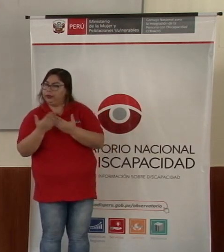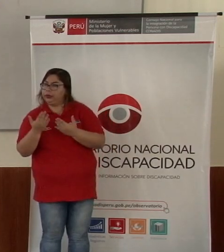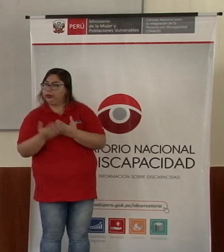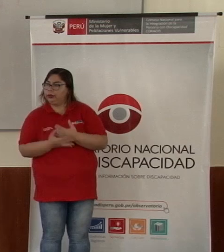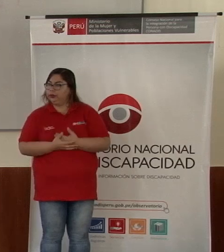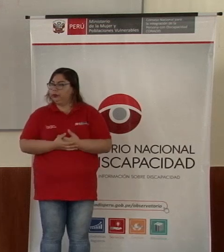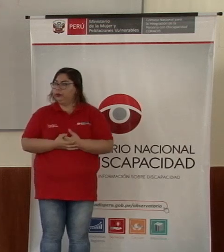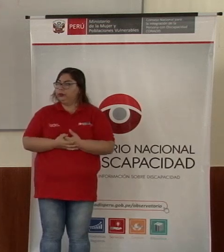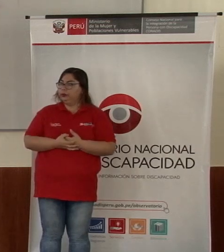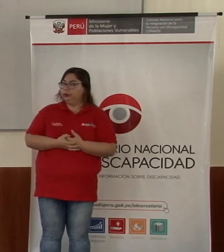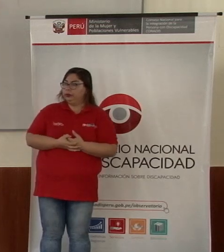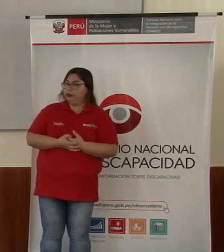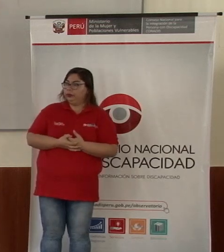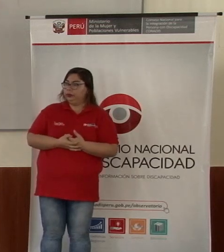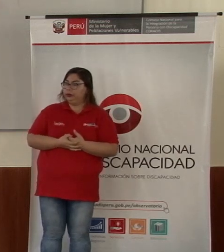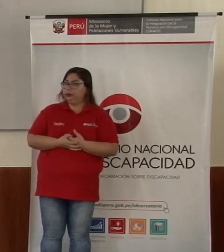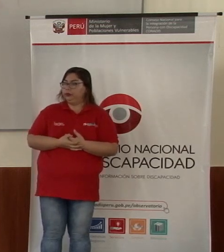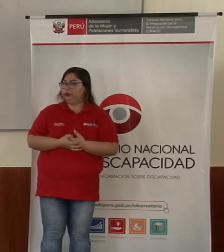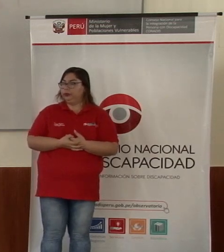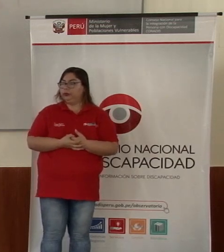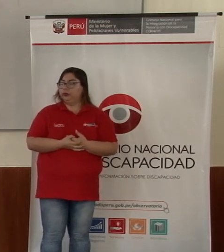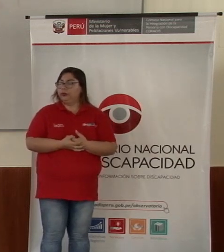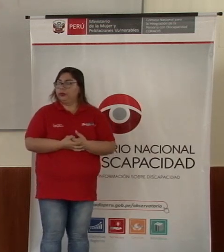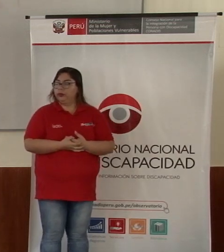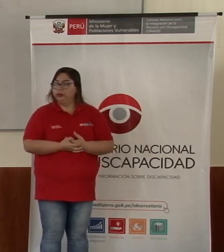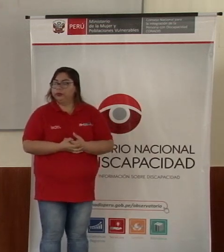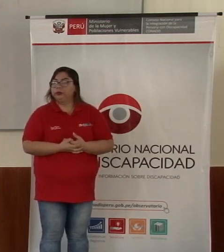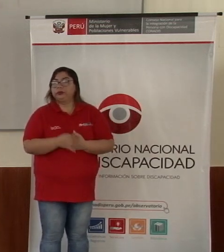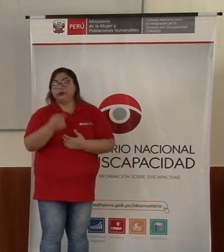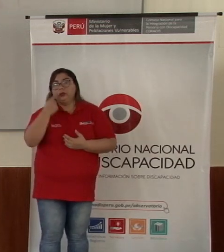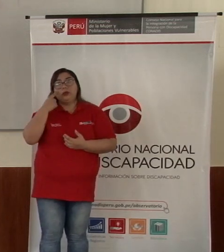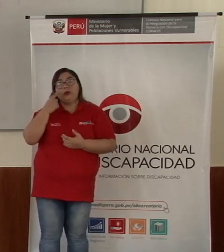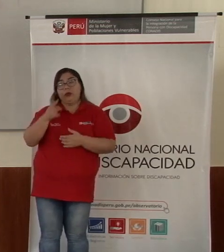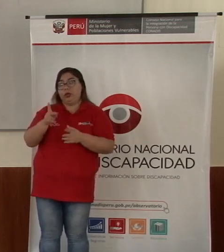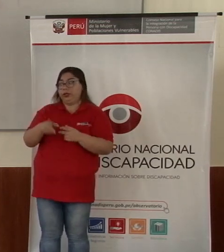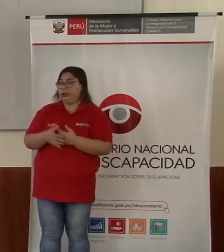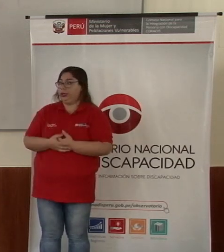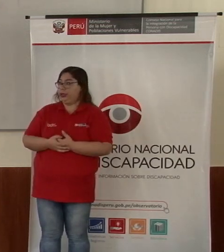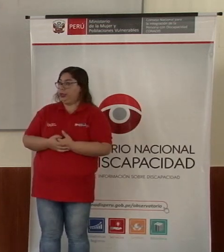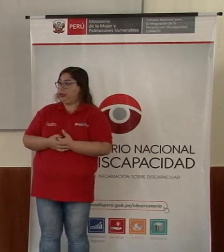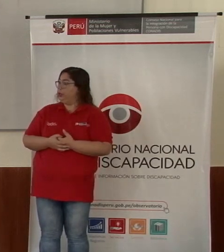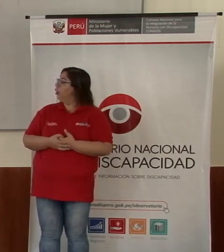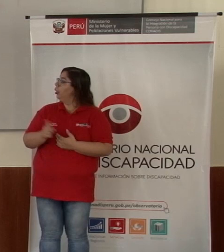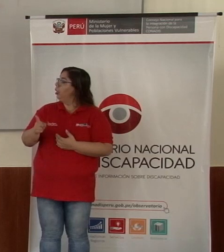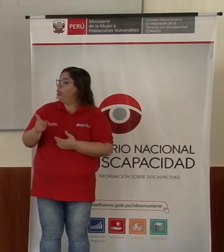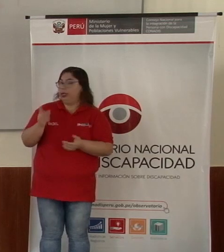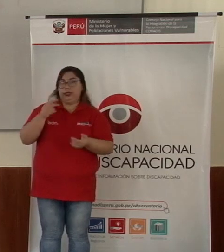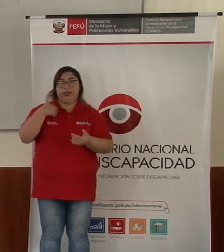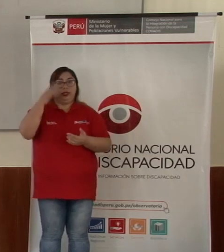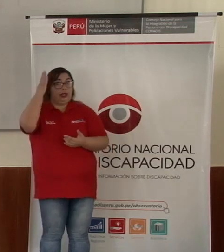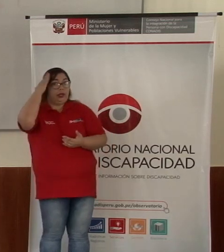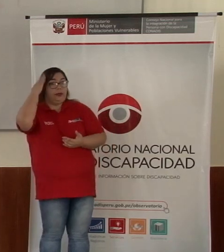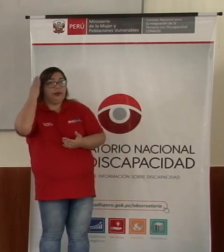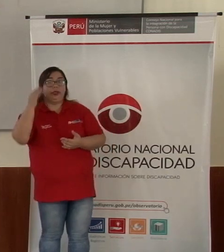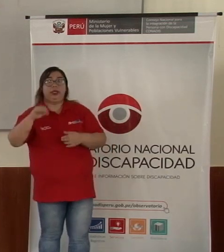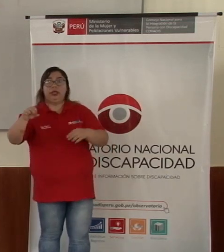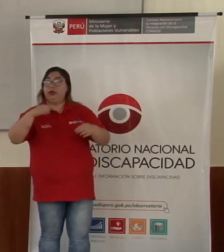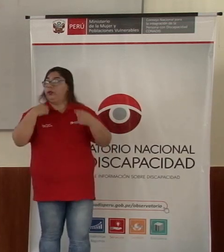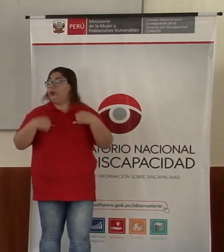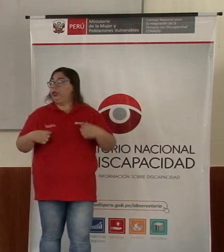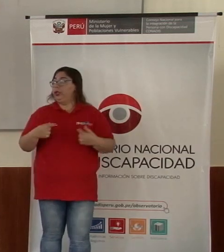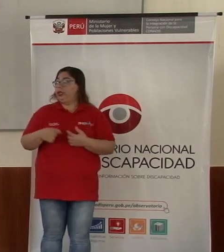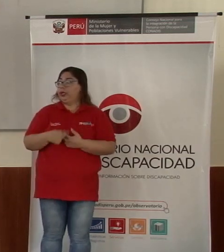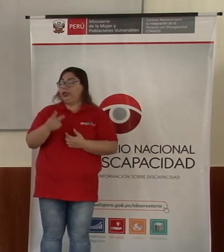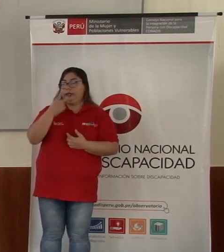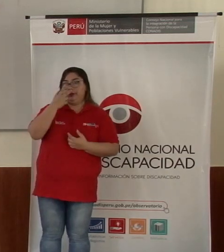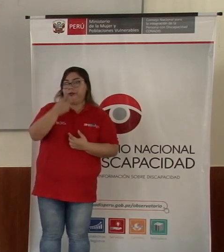sencilla, tengamos en cuenta lo siguiente. La capacidad jurídica es la actitud para ser titular de